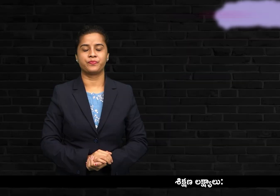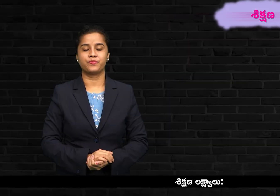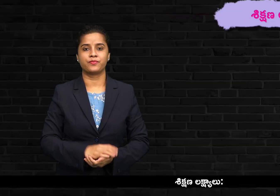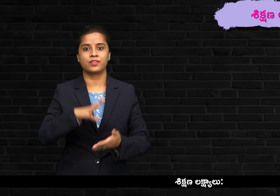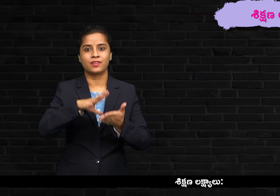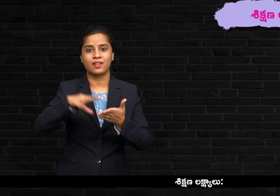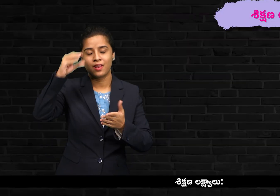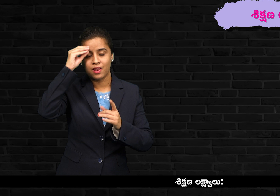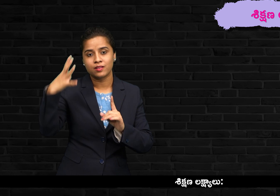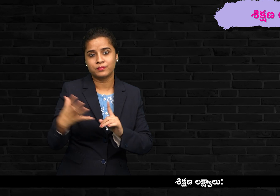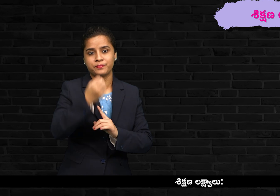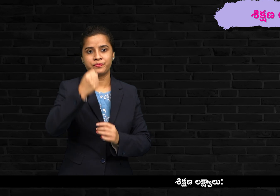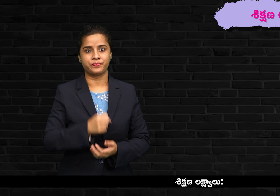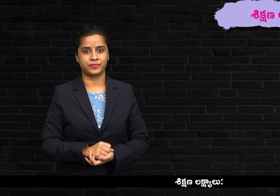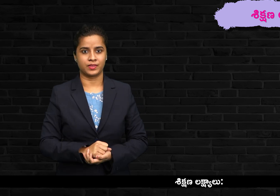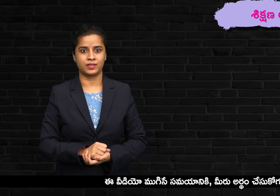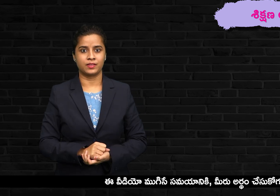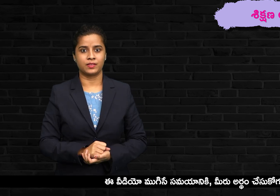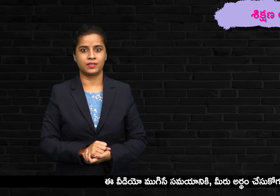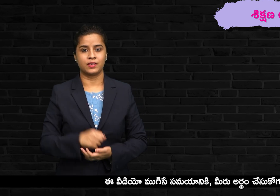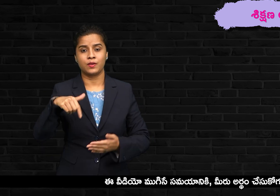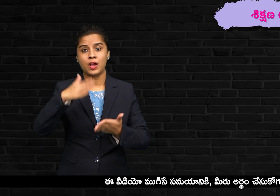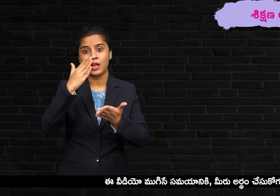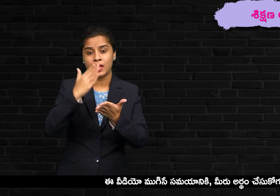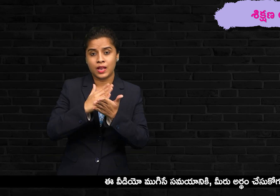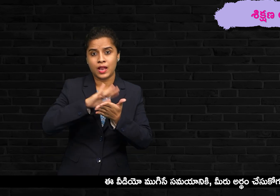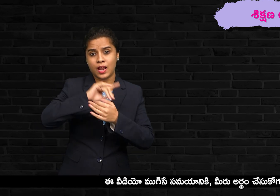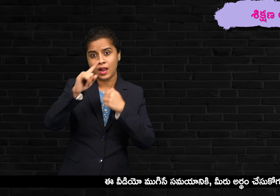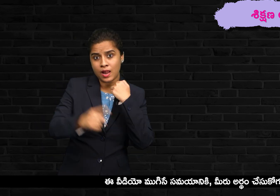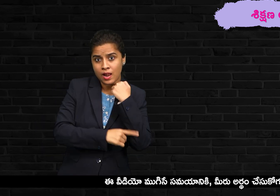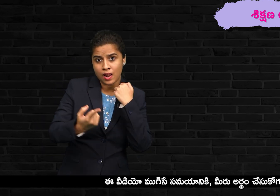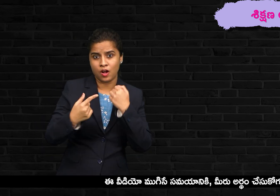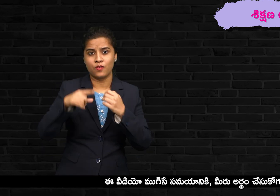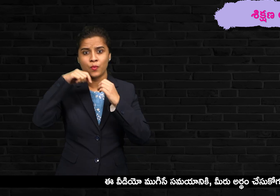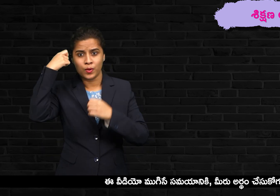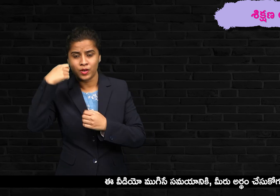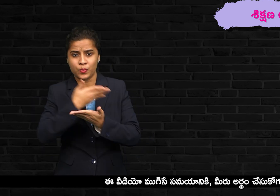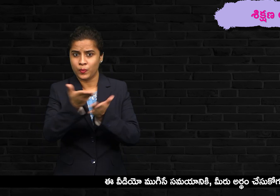శిక్షణ లక్ష్యాలు. ఈ వీడియో ముగిసే సమయానికి మీరు అర్థం చేసుకోగలరు.